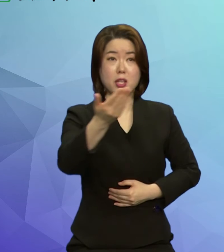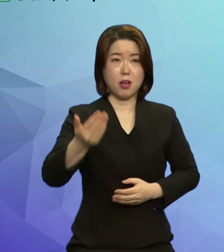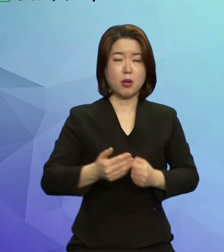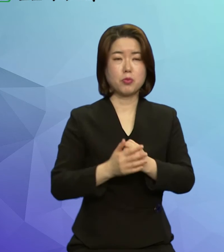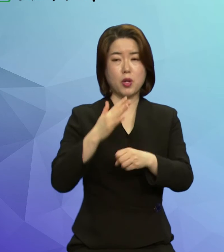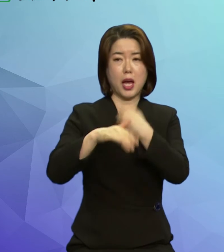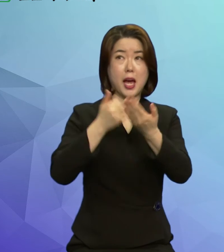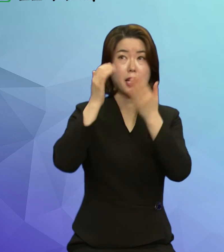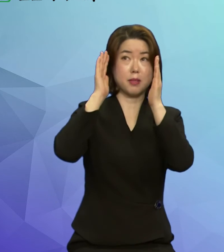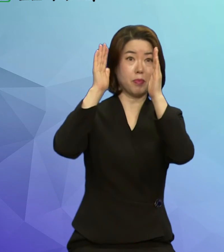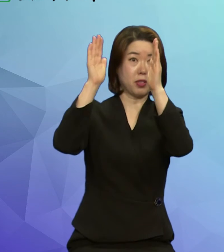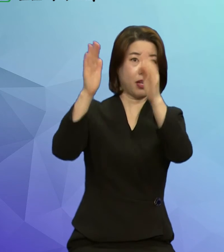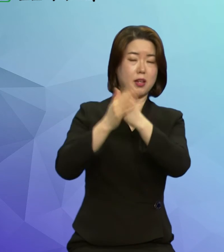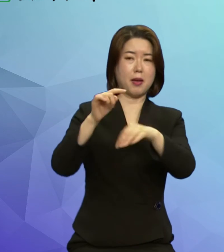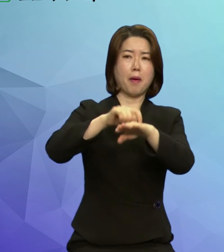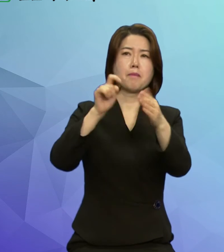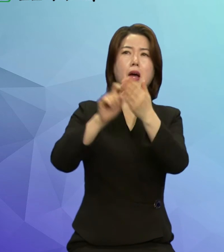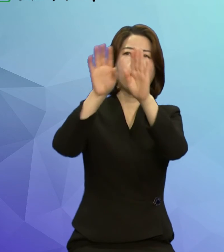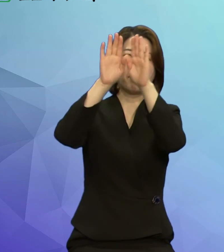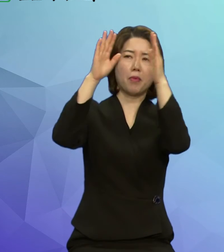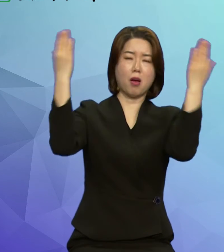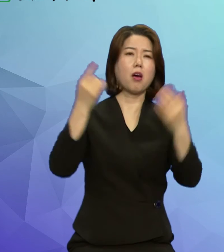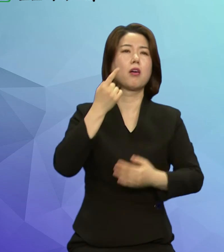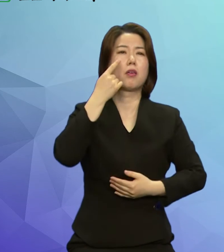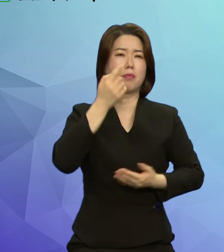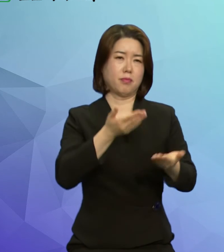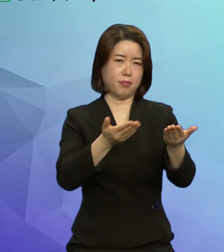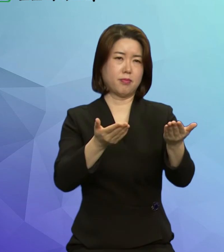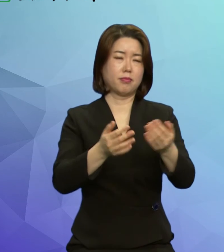여러분도 하나님을 향하여 마음을 여시기 바랍니다.